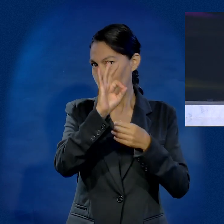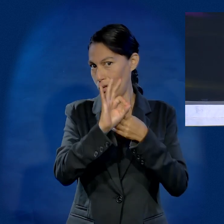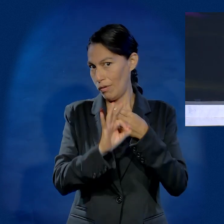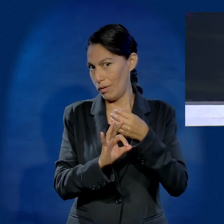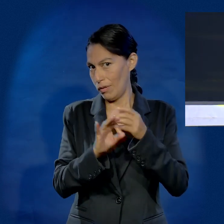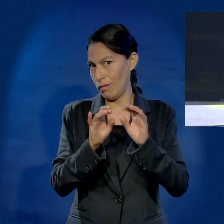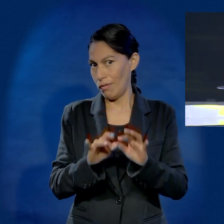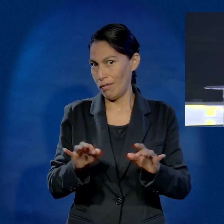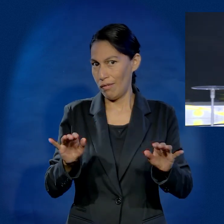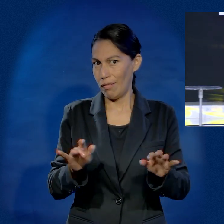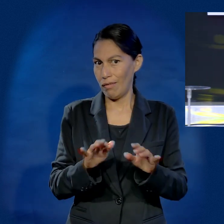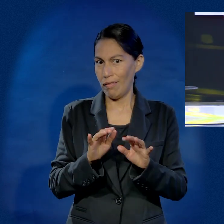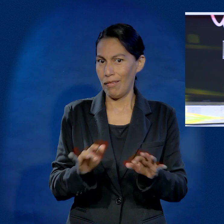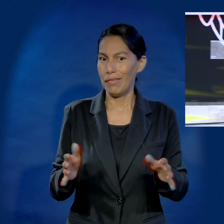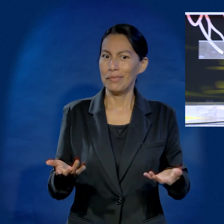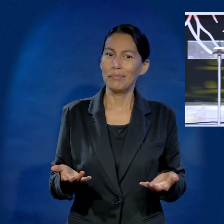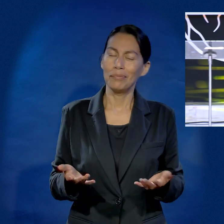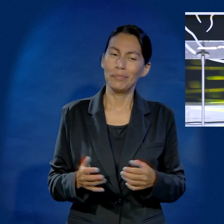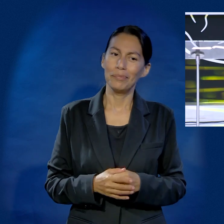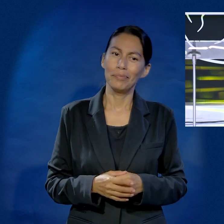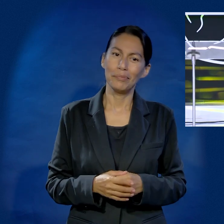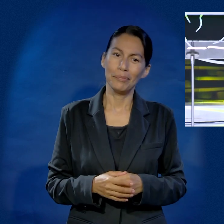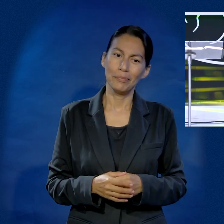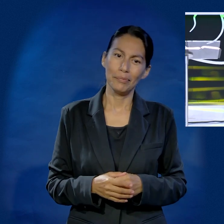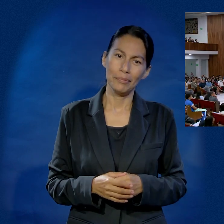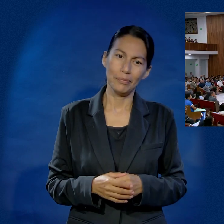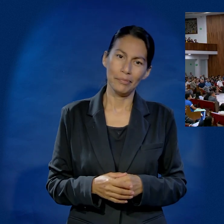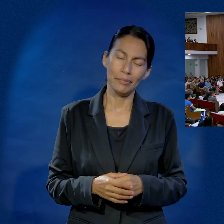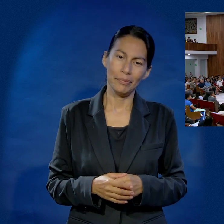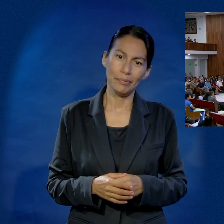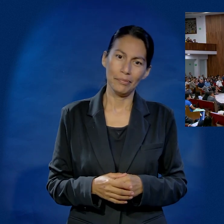Para las despedidas de sábado, pues.